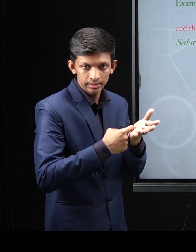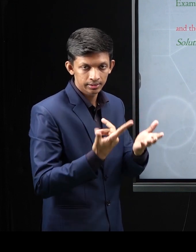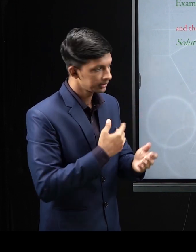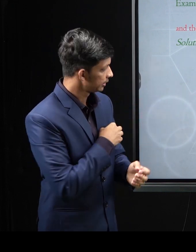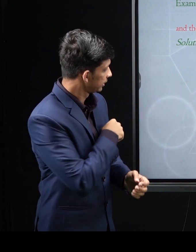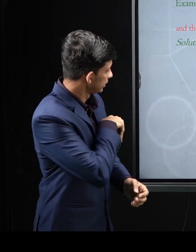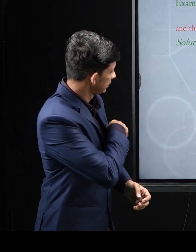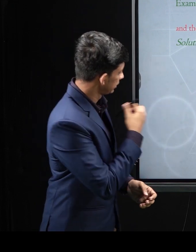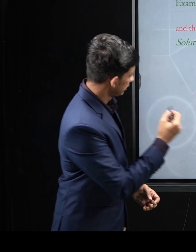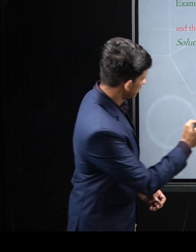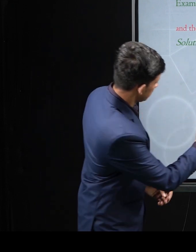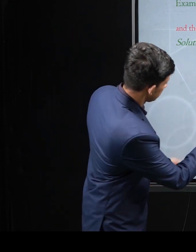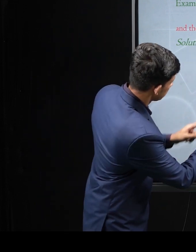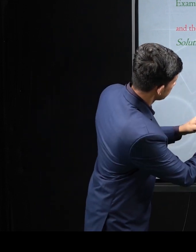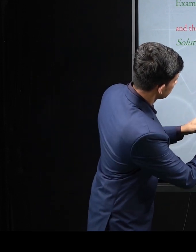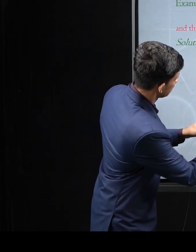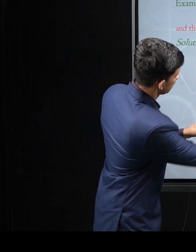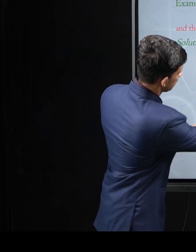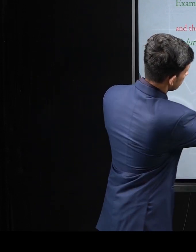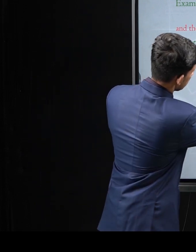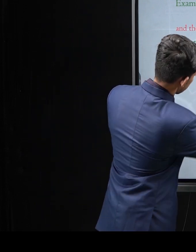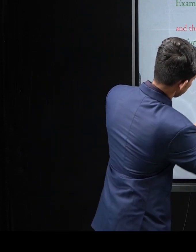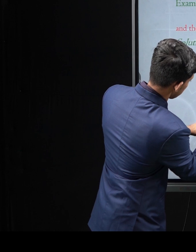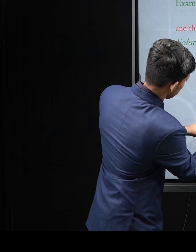ఇంటూ ఏఆర్ ఈజ్ ఈక్వల్ టు 343.